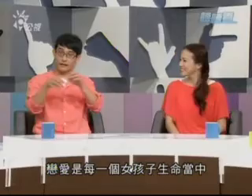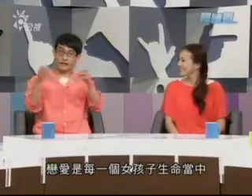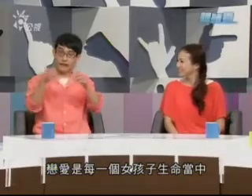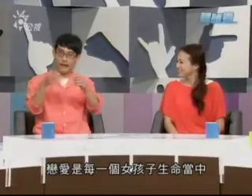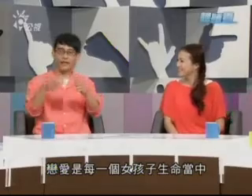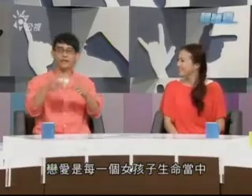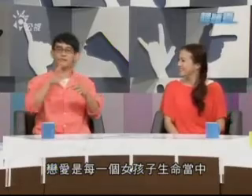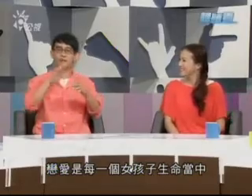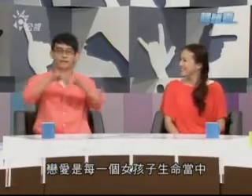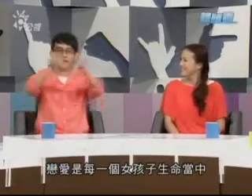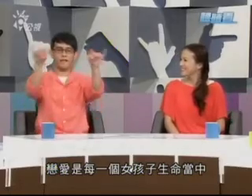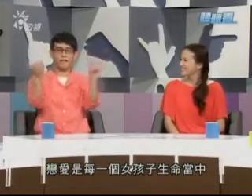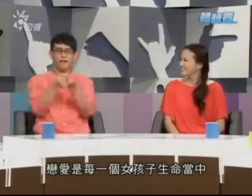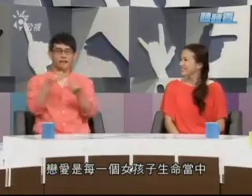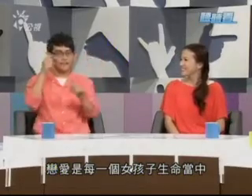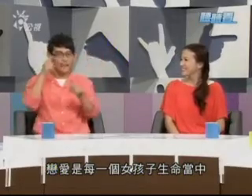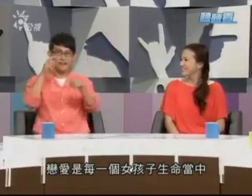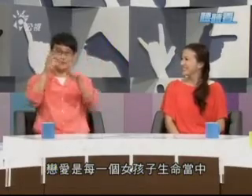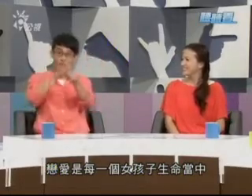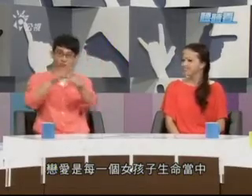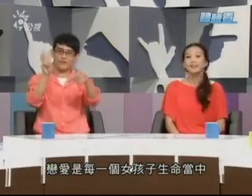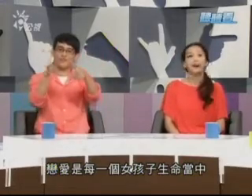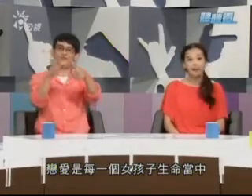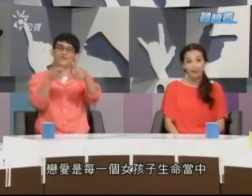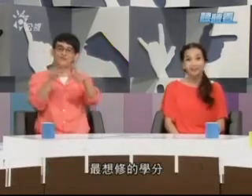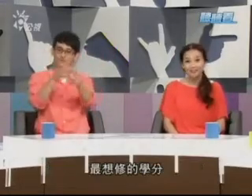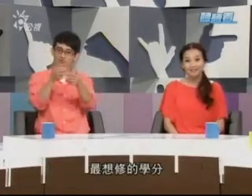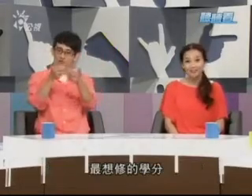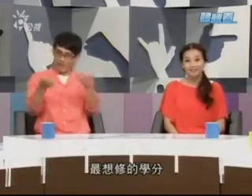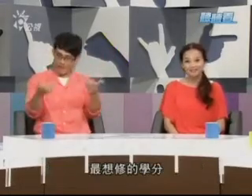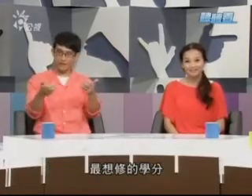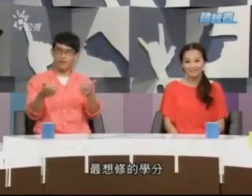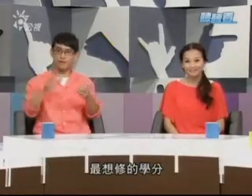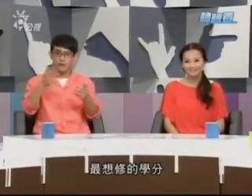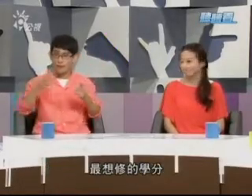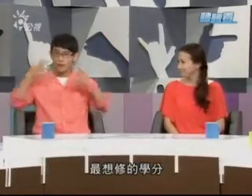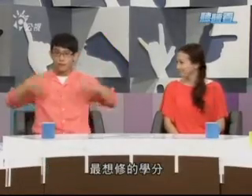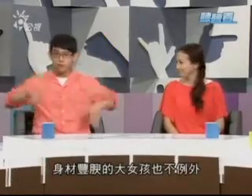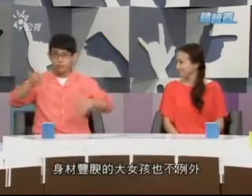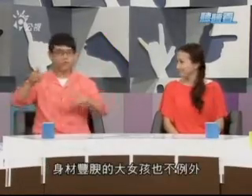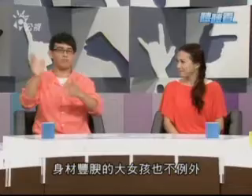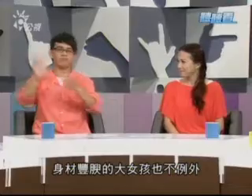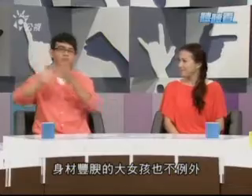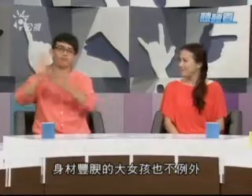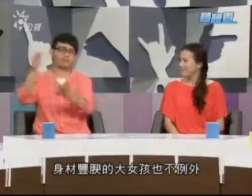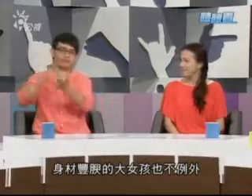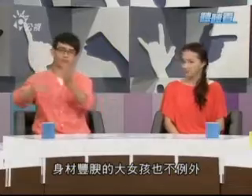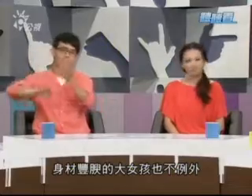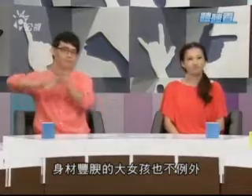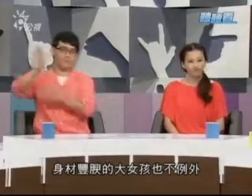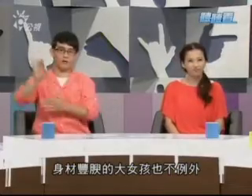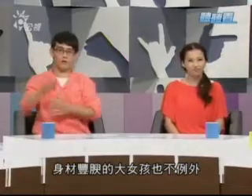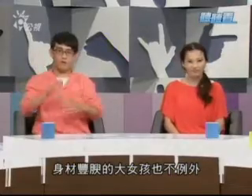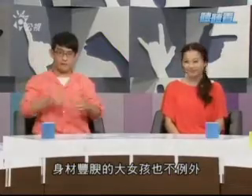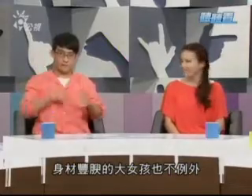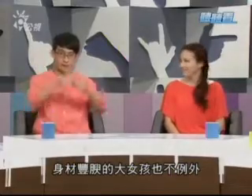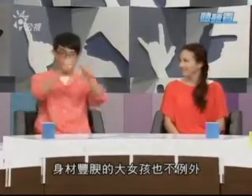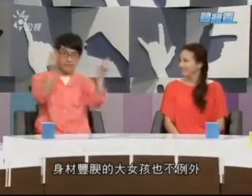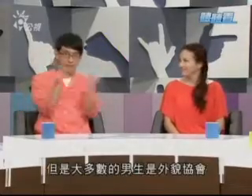恋爱啊，是每一个女孩子生命当中最想修的学分，身材丰腴的大女孩也不例外，但